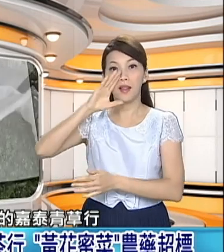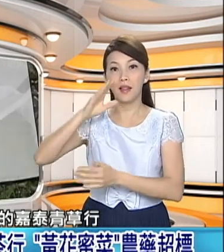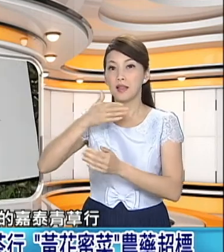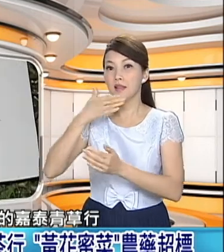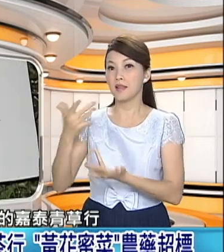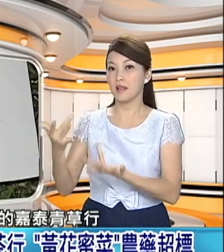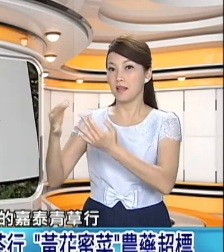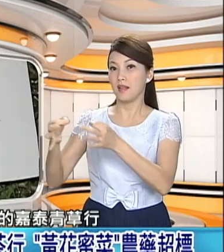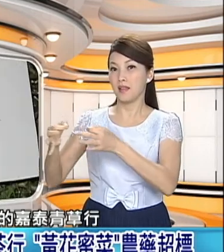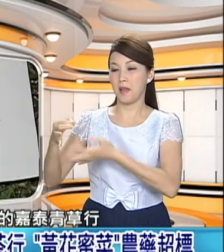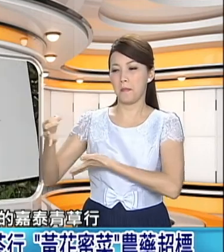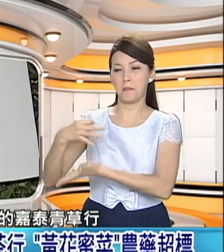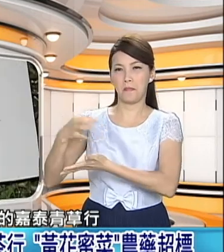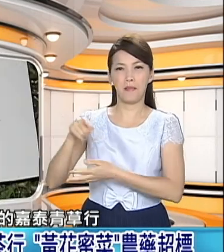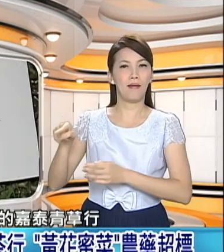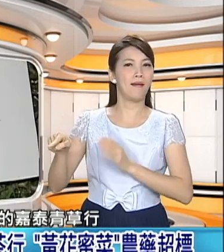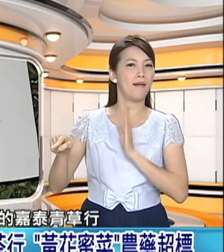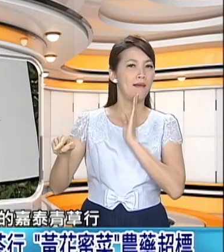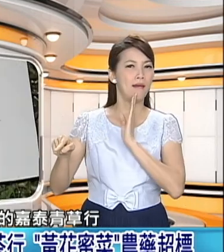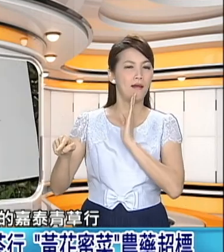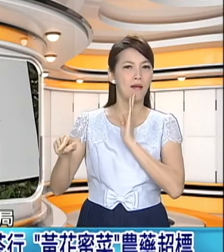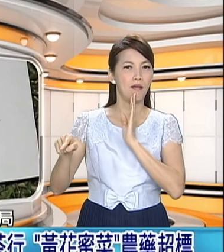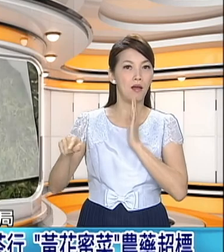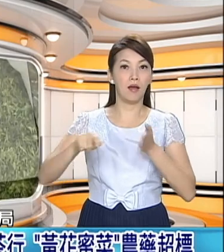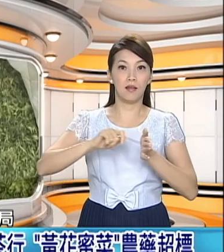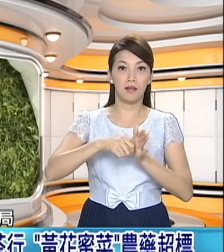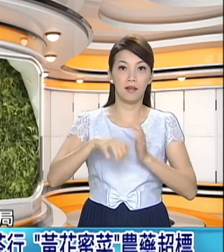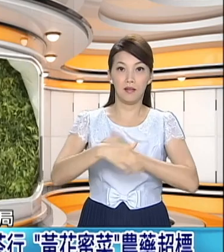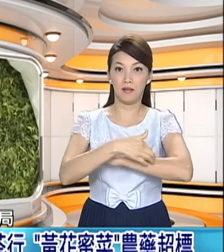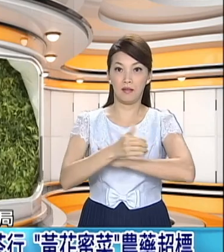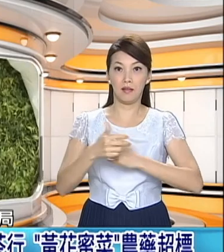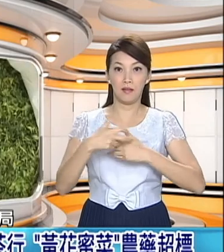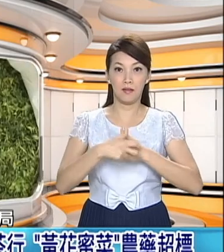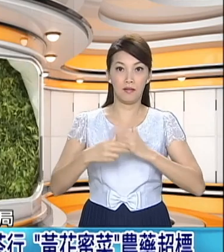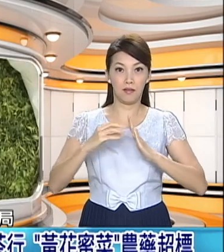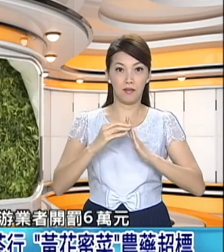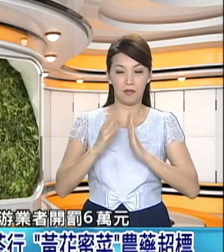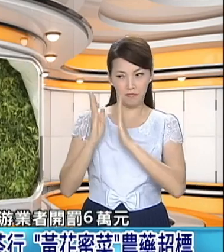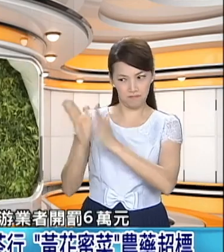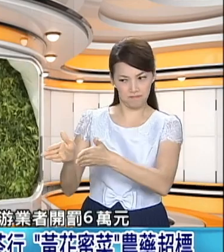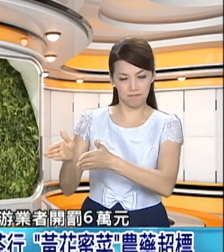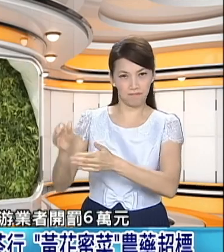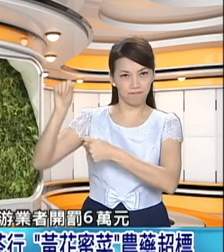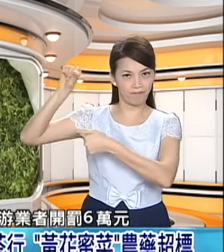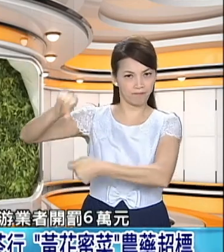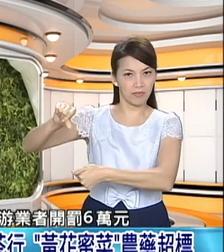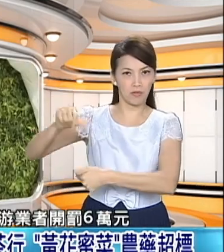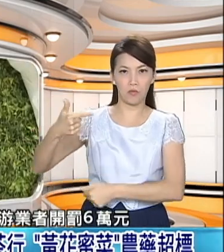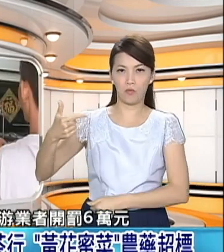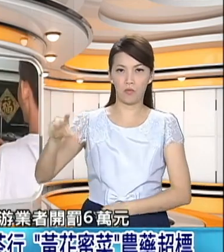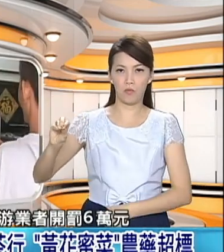嘉泰青草行，而嘉义县卫生局已经针对上游业者开罚